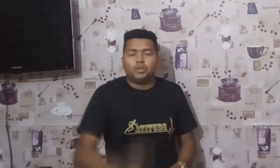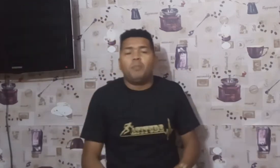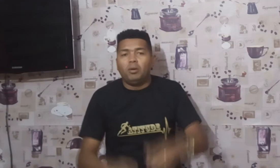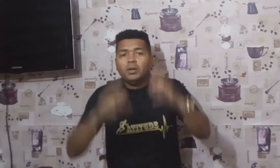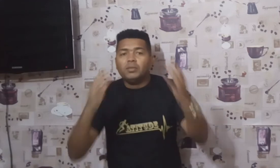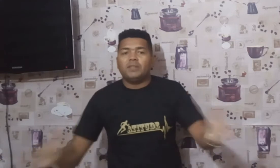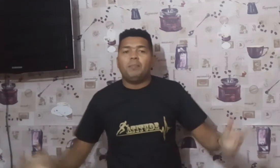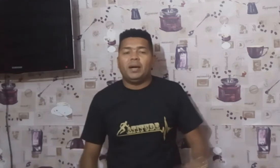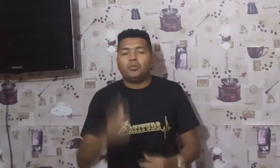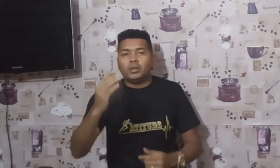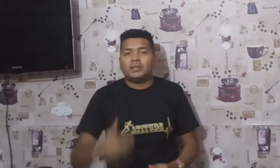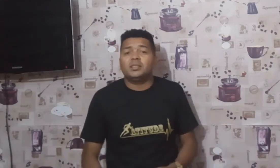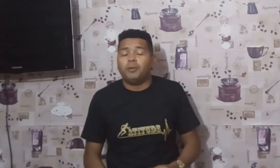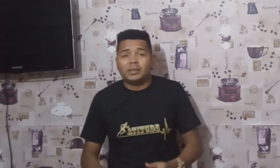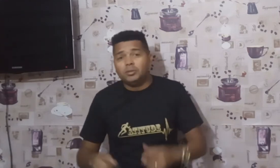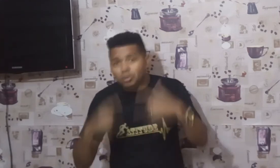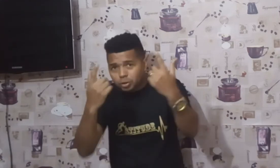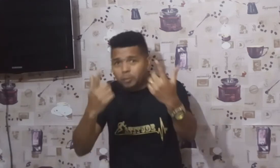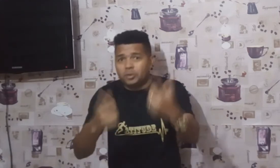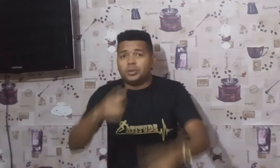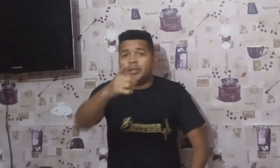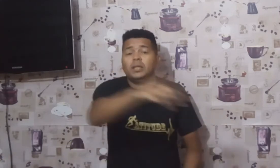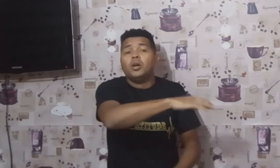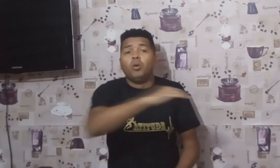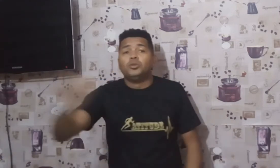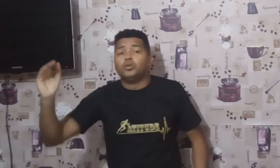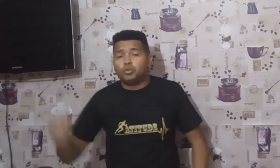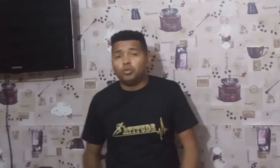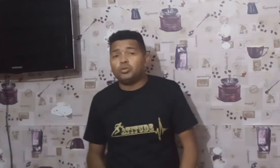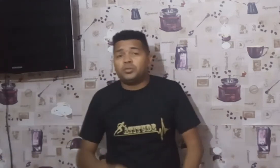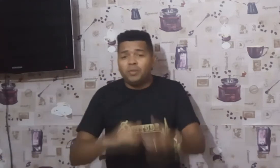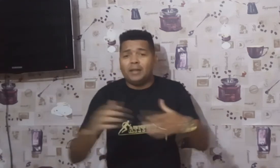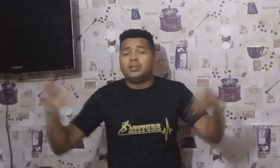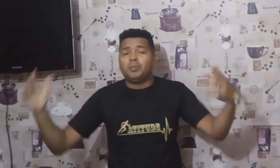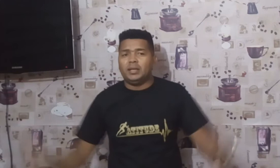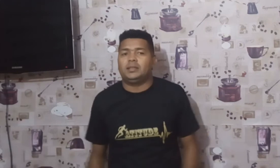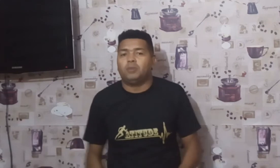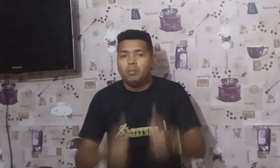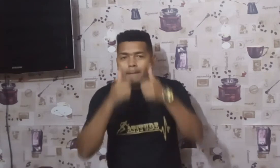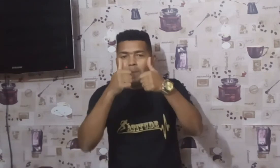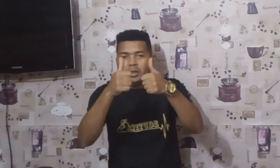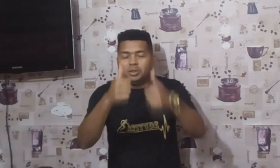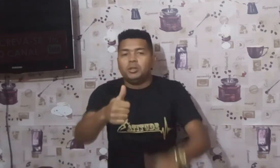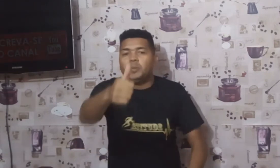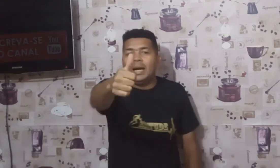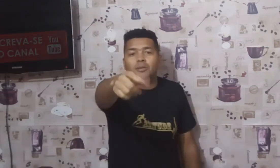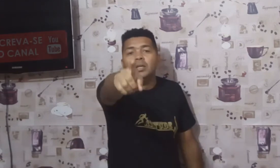de São Paulo, você vai pegar todas essas informações, não só do pastor Cezinha, como de outros vários deputados estaduais. Poderoso Deus, obrigado.